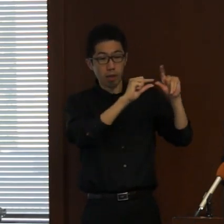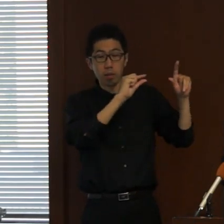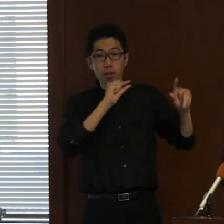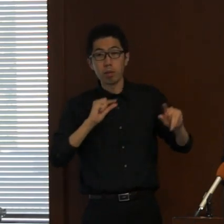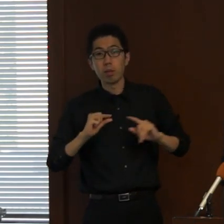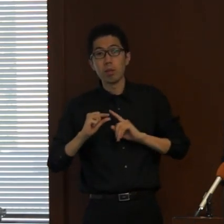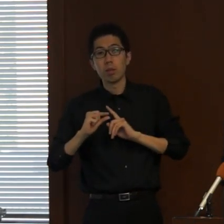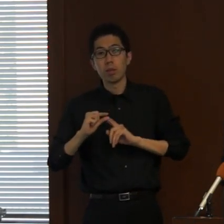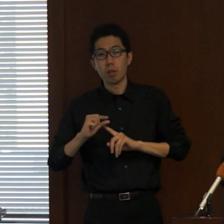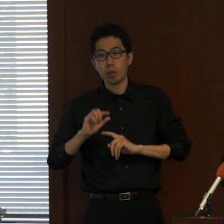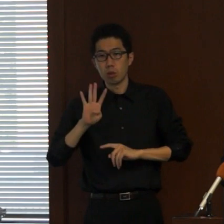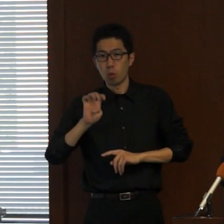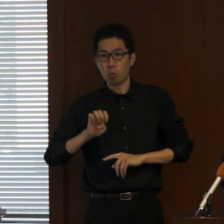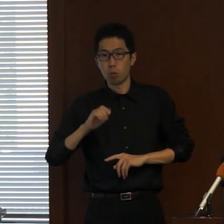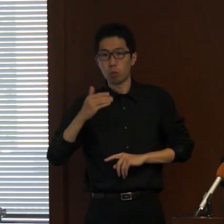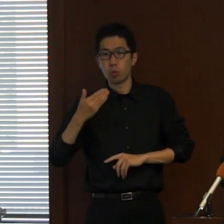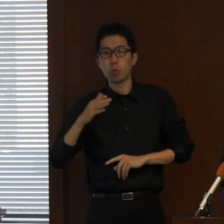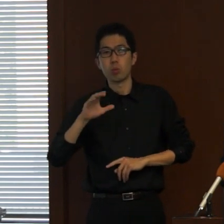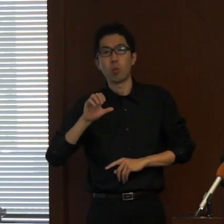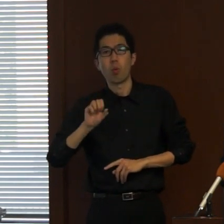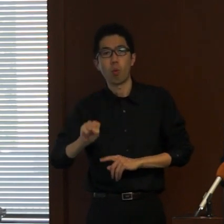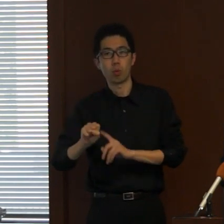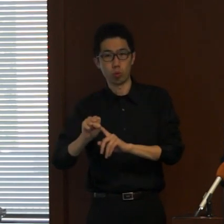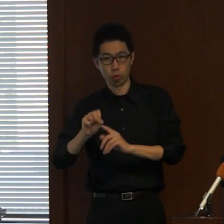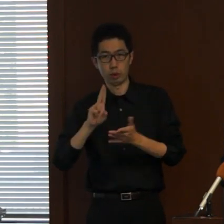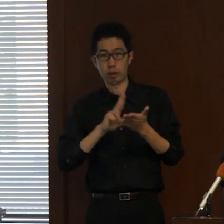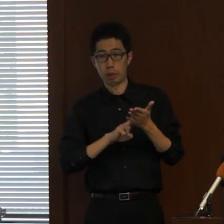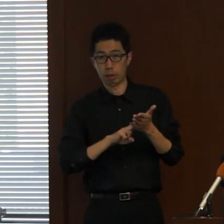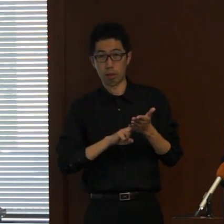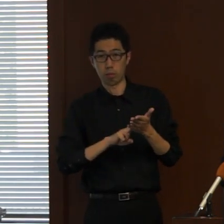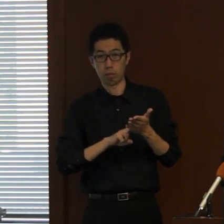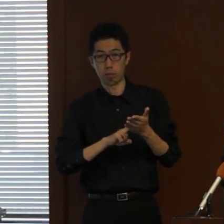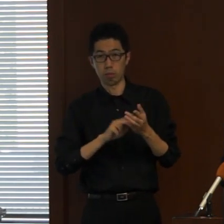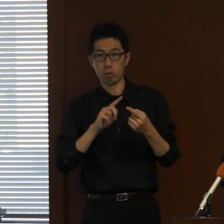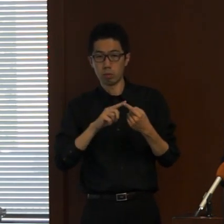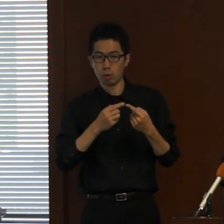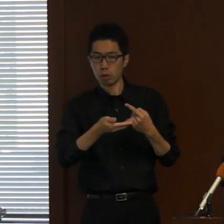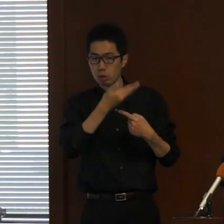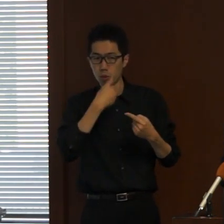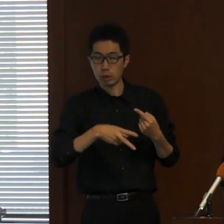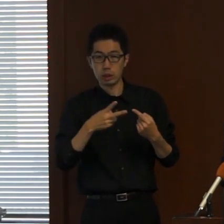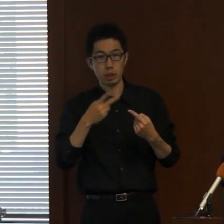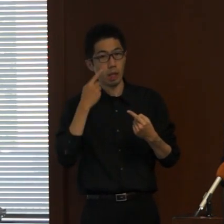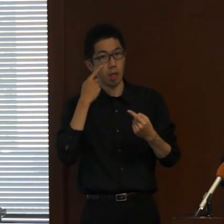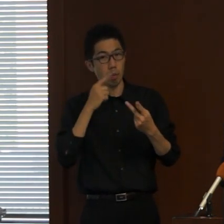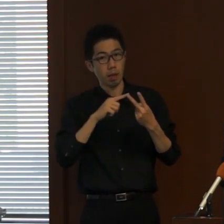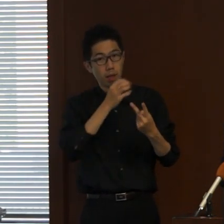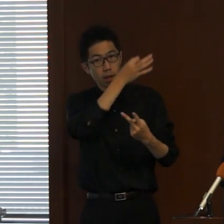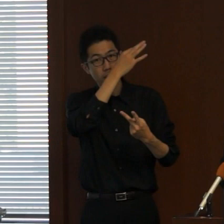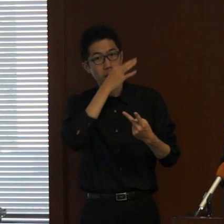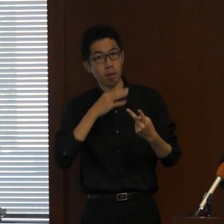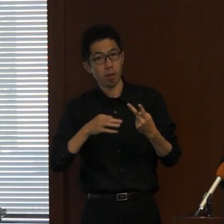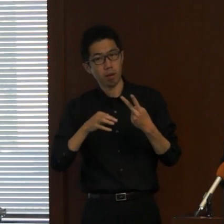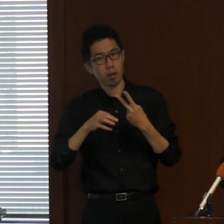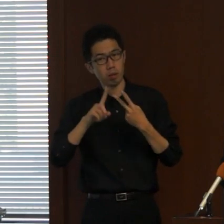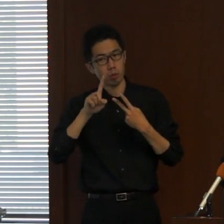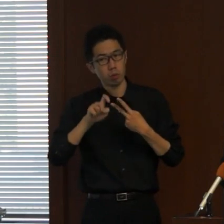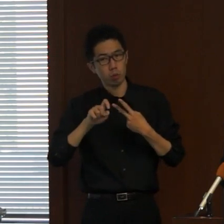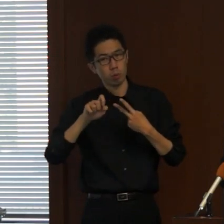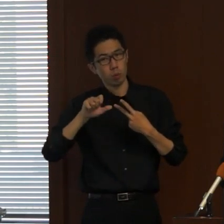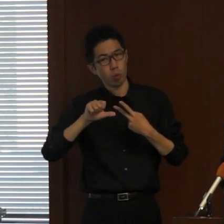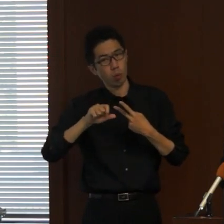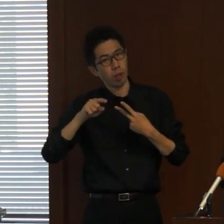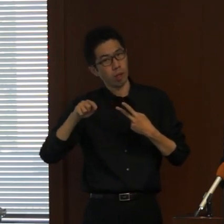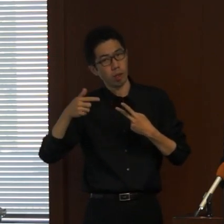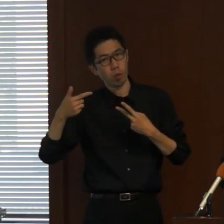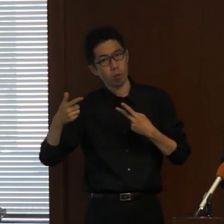ので49億で、さらに次の配分で15、6程度